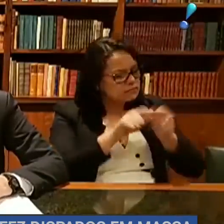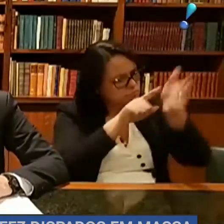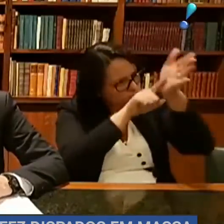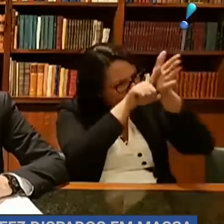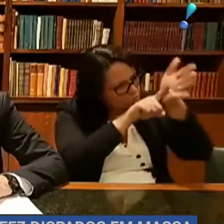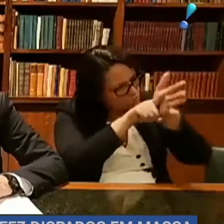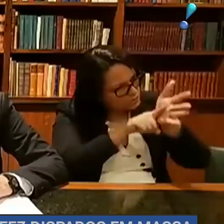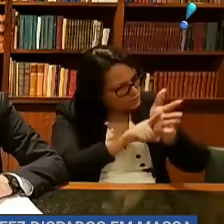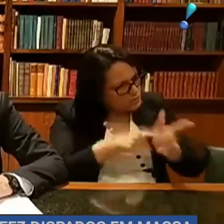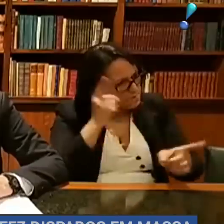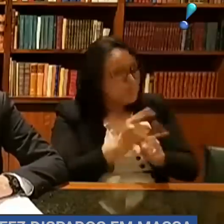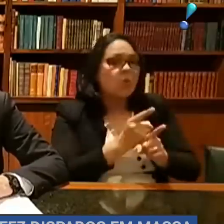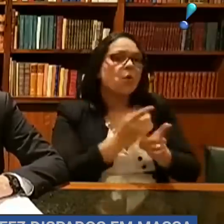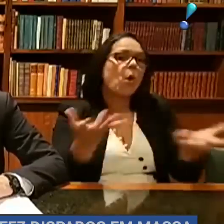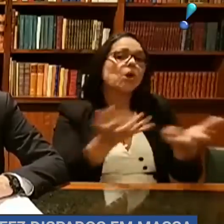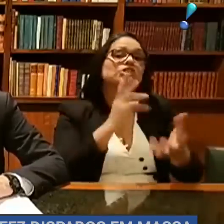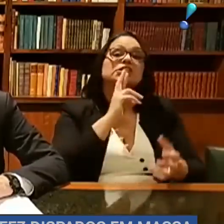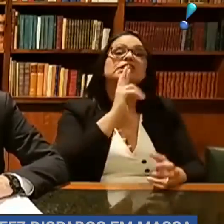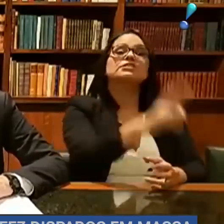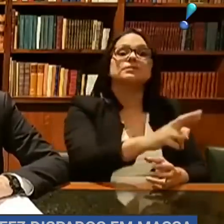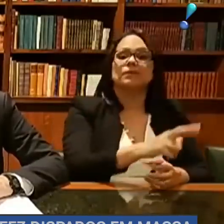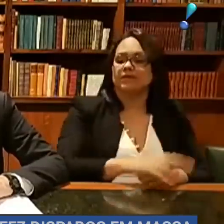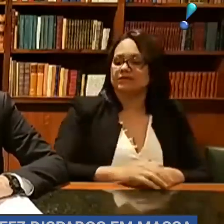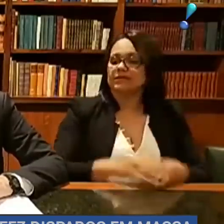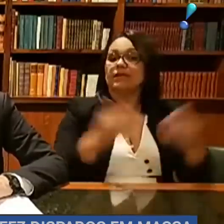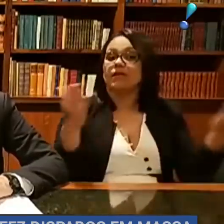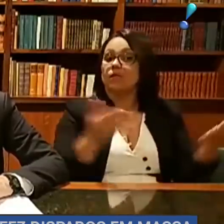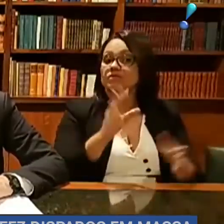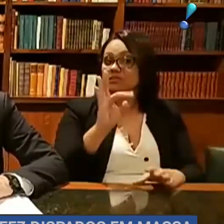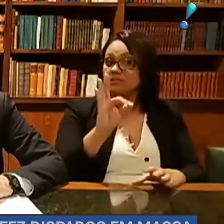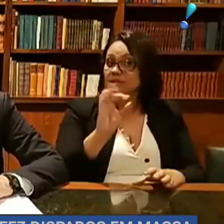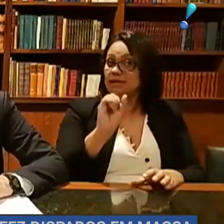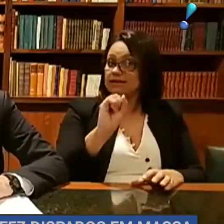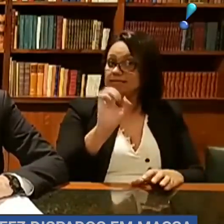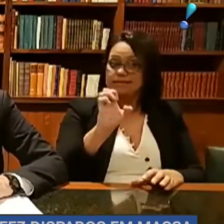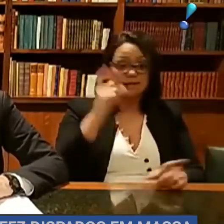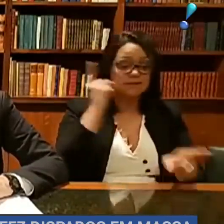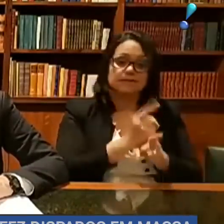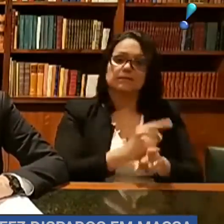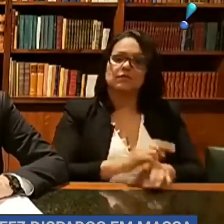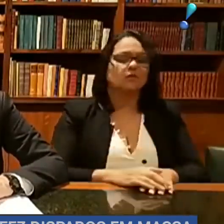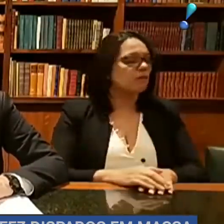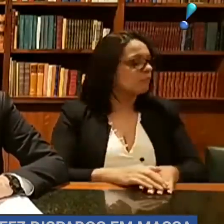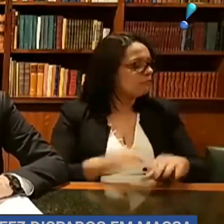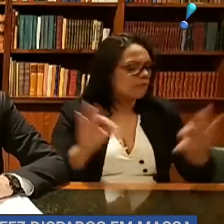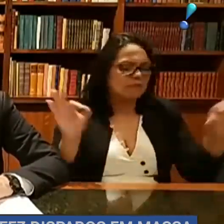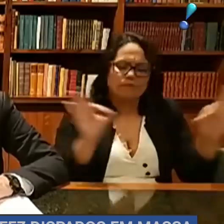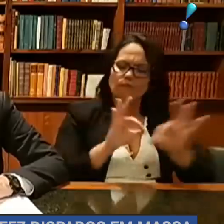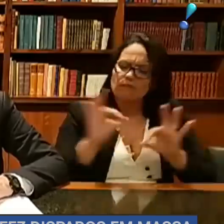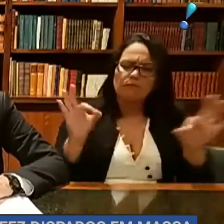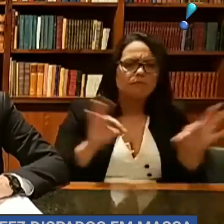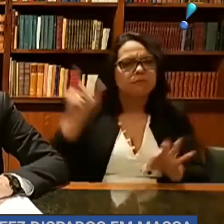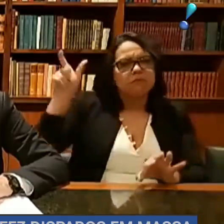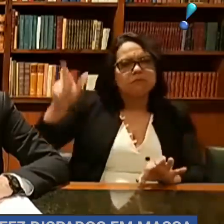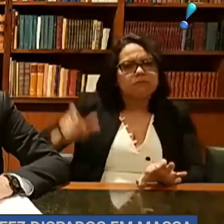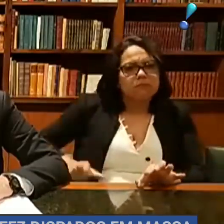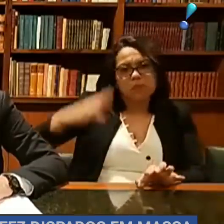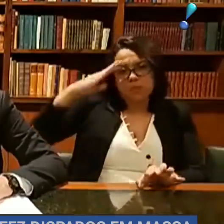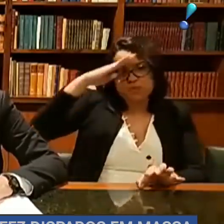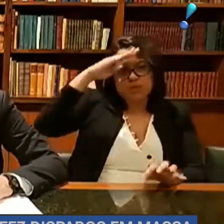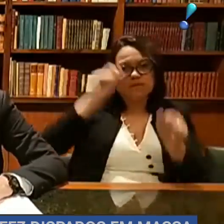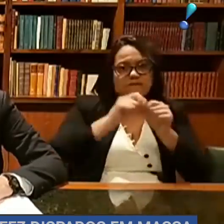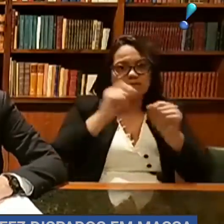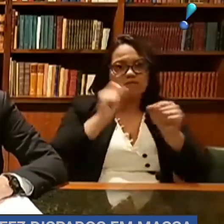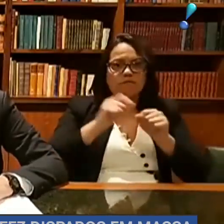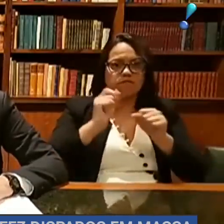voltou a classificar a denúncia como fake news fazer não houve disparo em massa pela zap